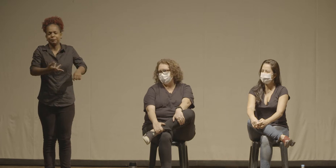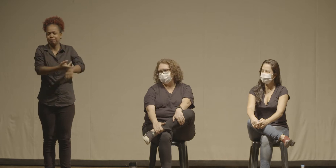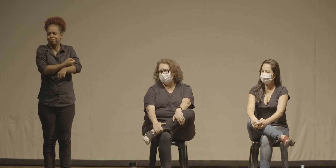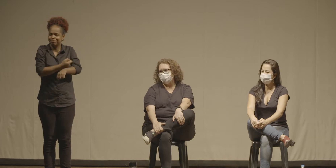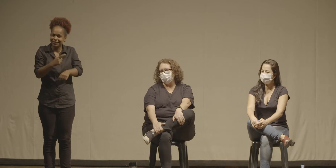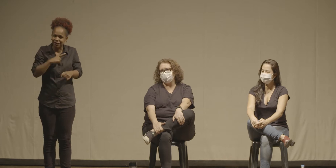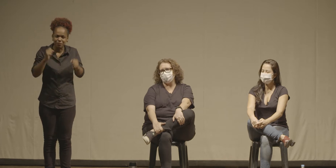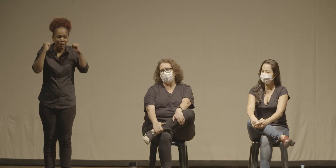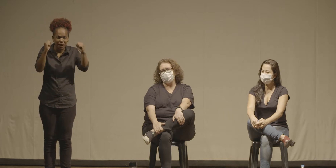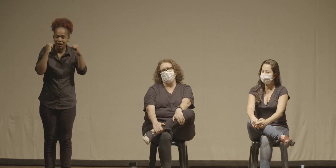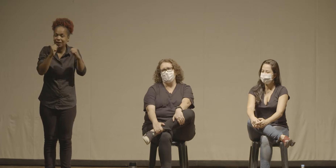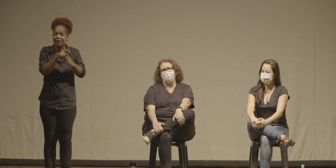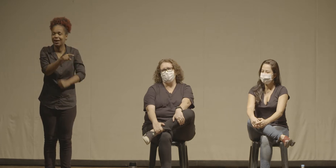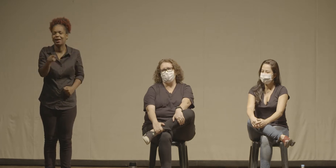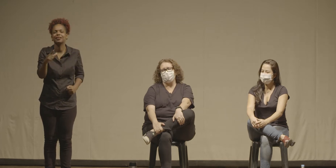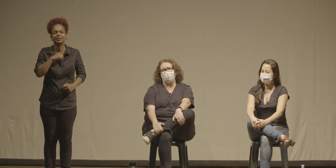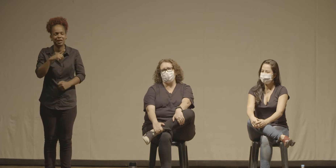por elas, né,